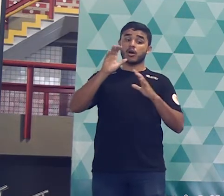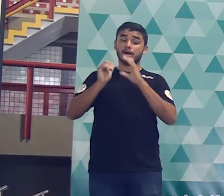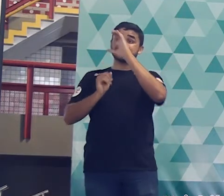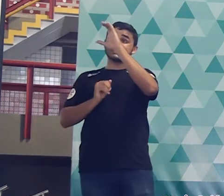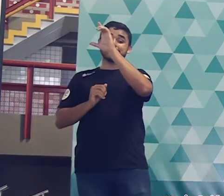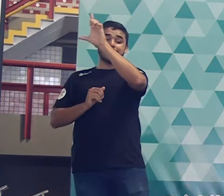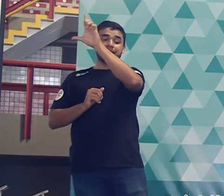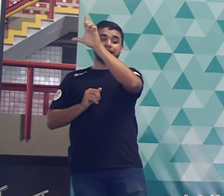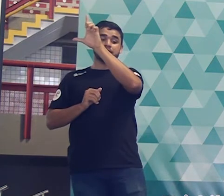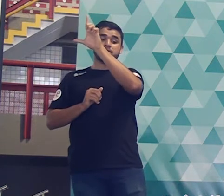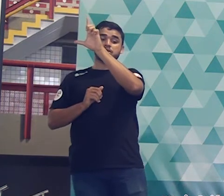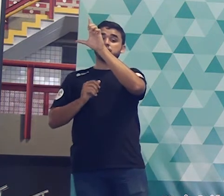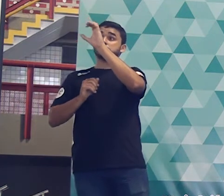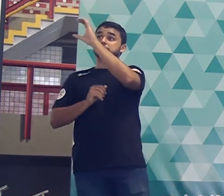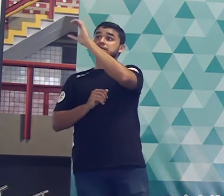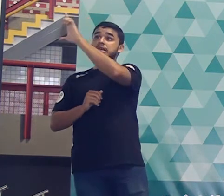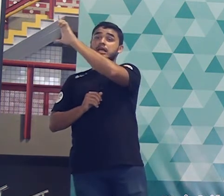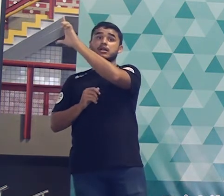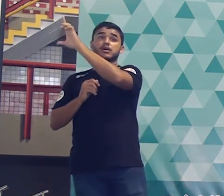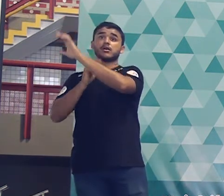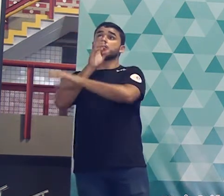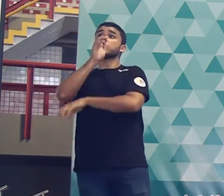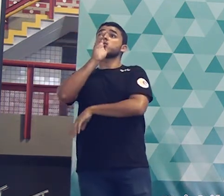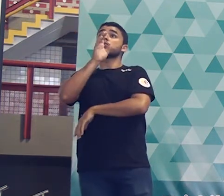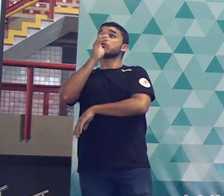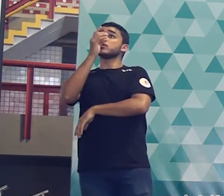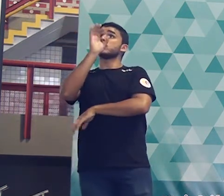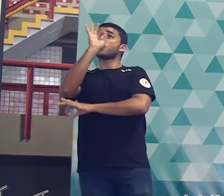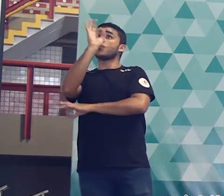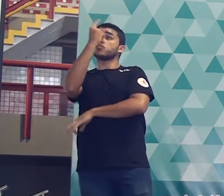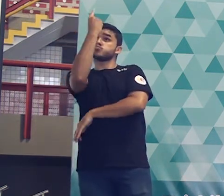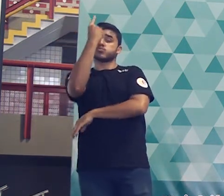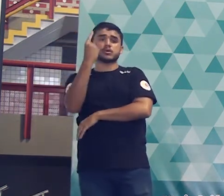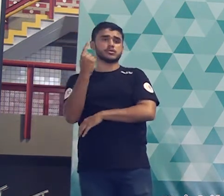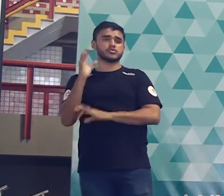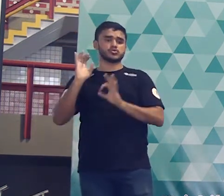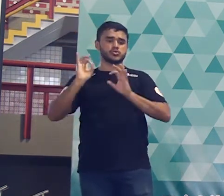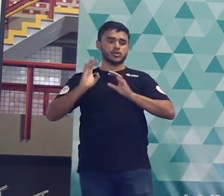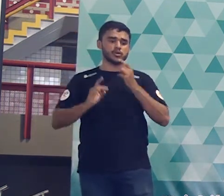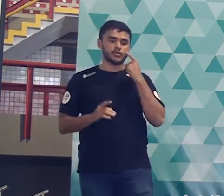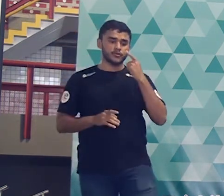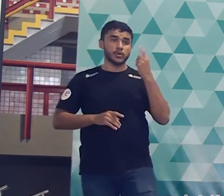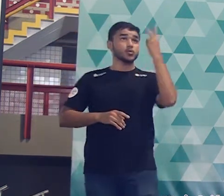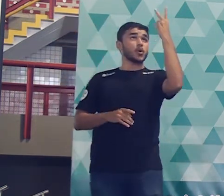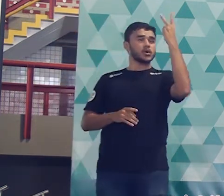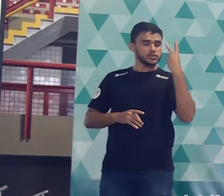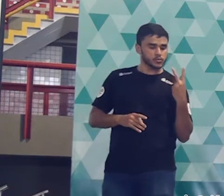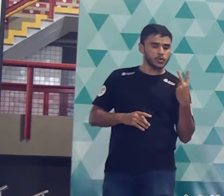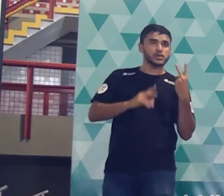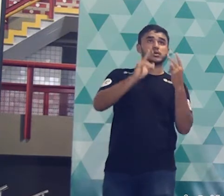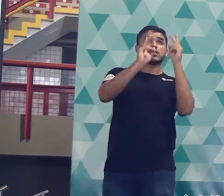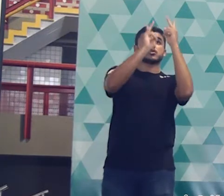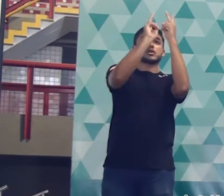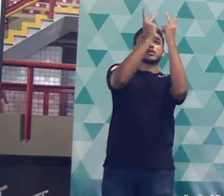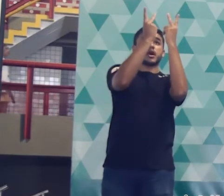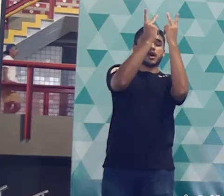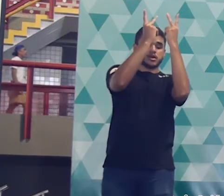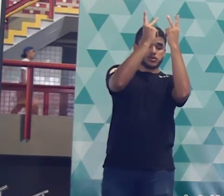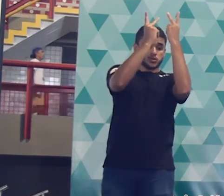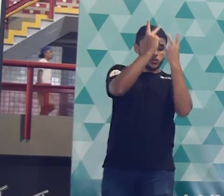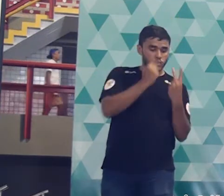HI? 2. Então, por isso que você multiplica por 2. Você tem quantas moléculas de cloro? Você tem quantas moléculas de